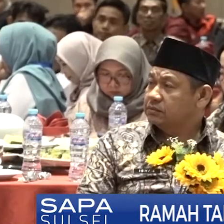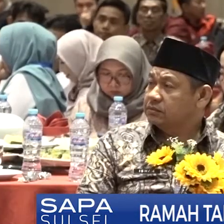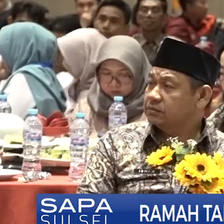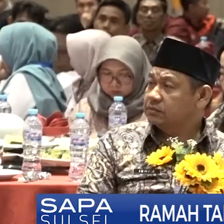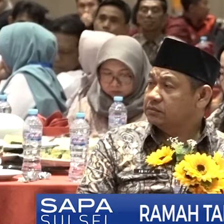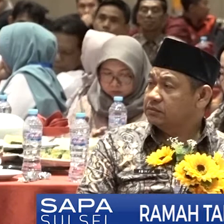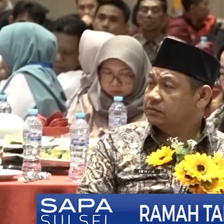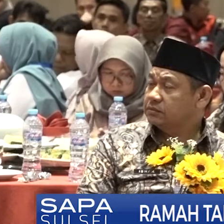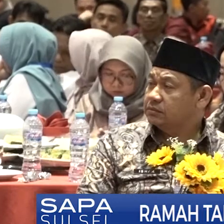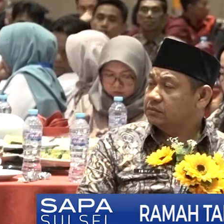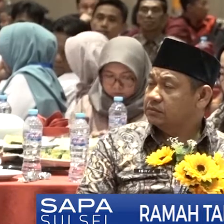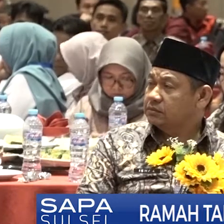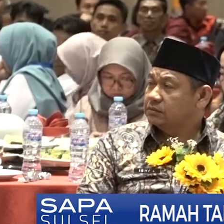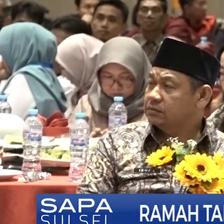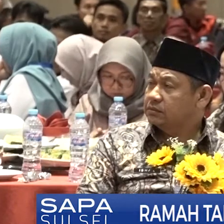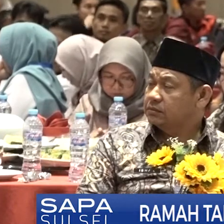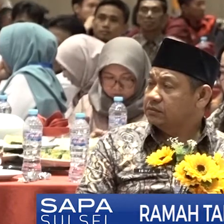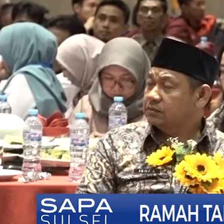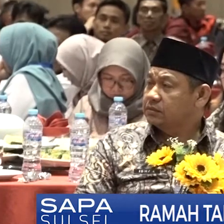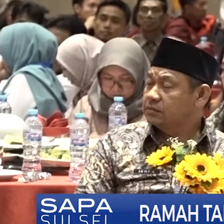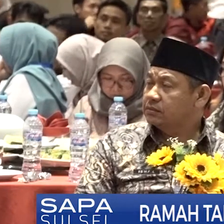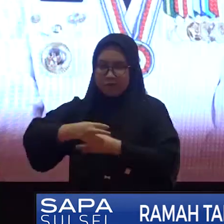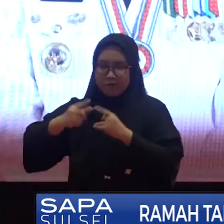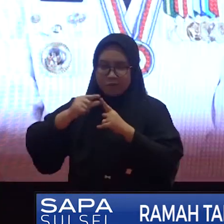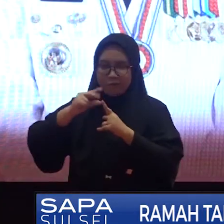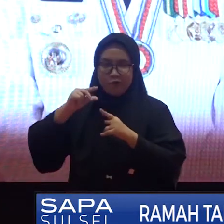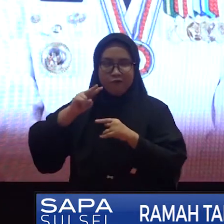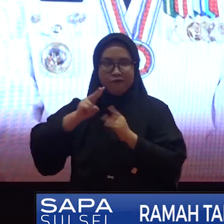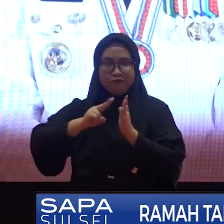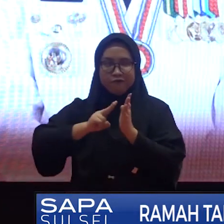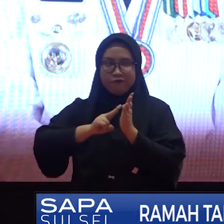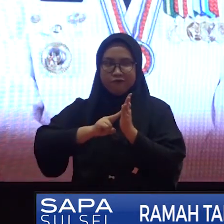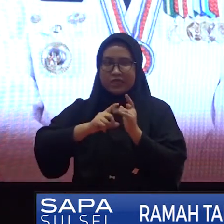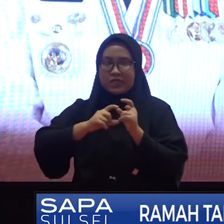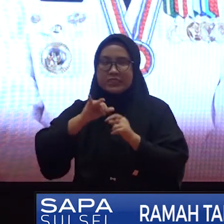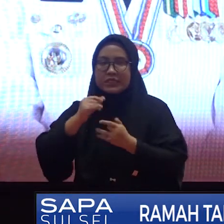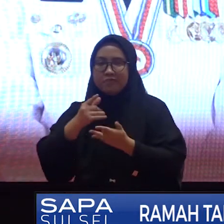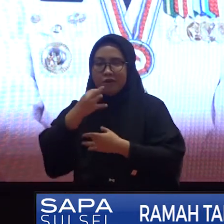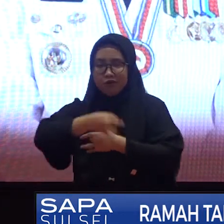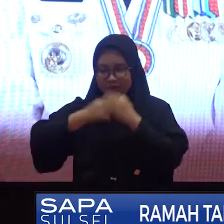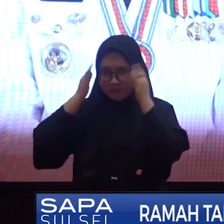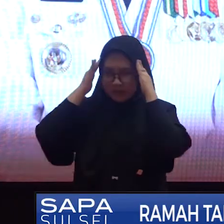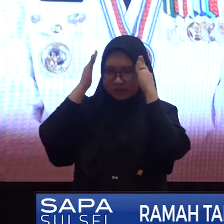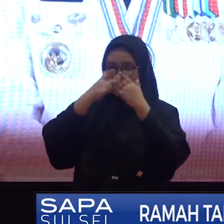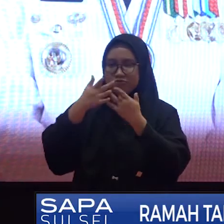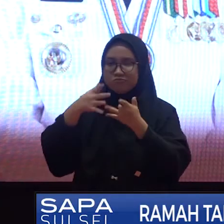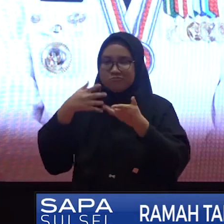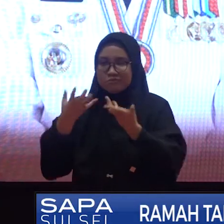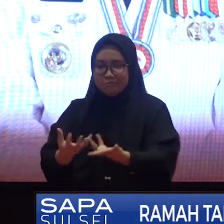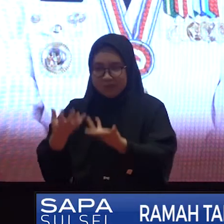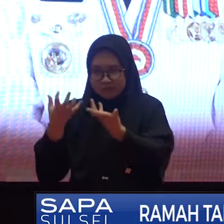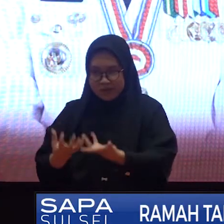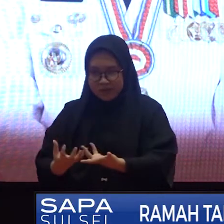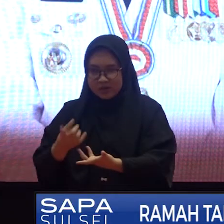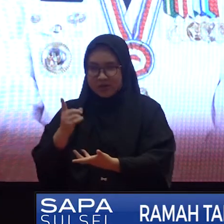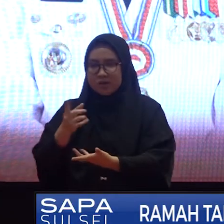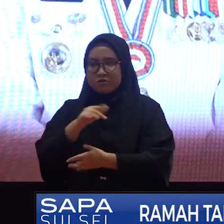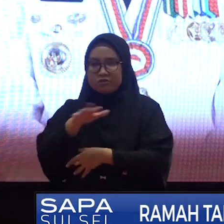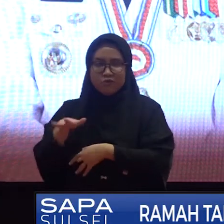kota atau ibu kota di provinsi tentunya Makassar menerima beban dari